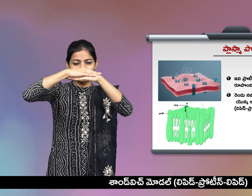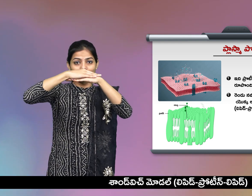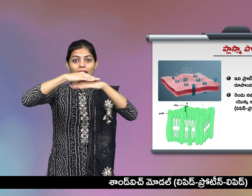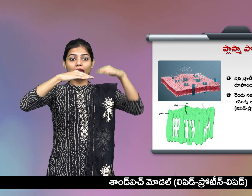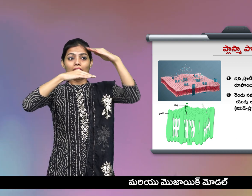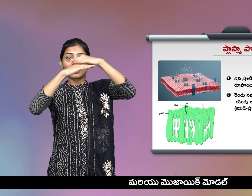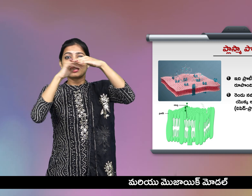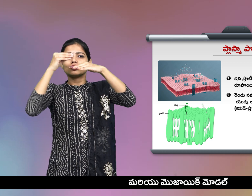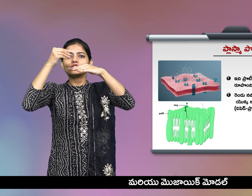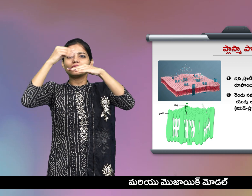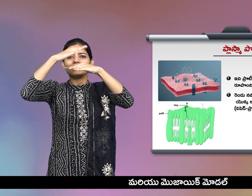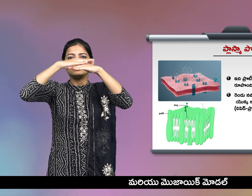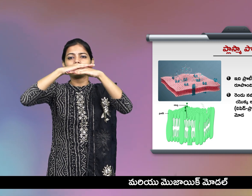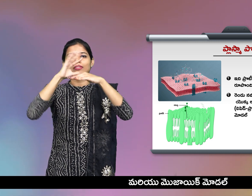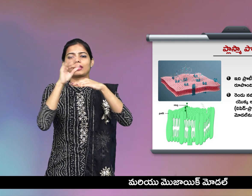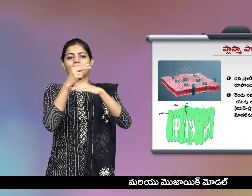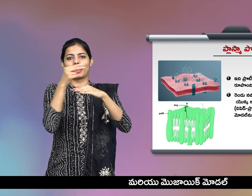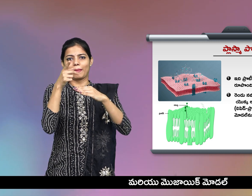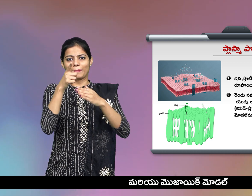లిపిడ్ మరియు మొజాయిక్ మోడల్